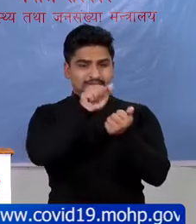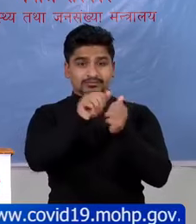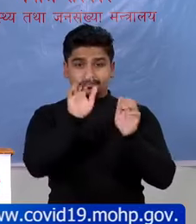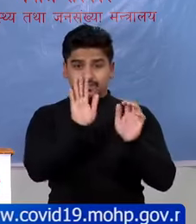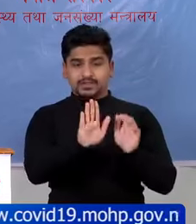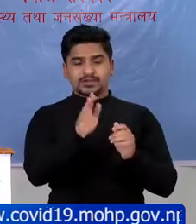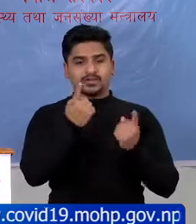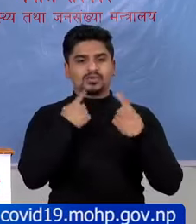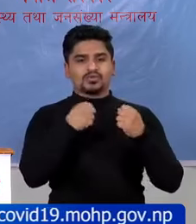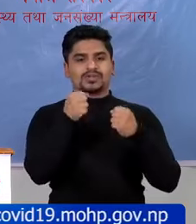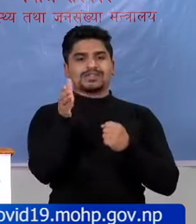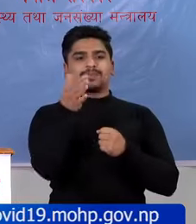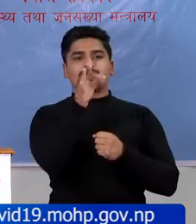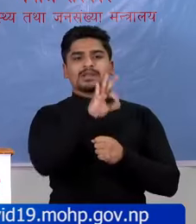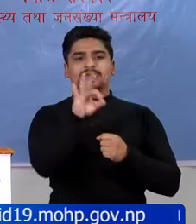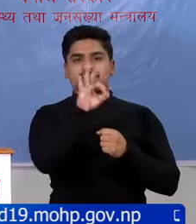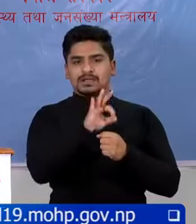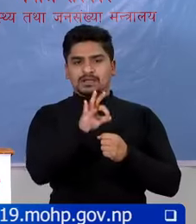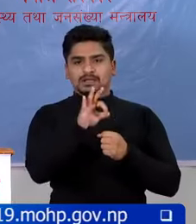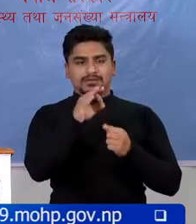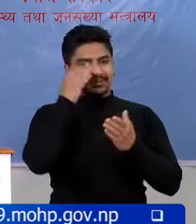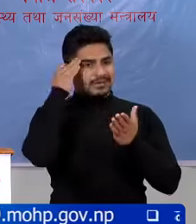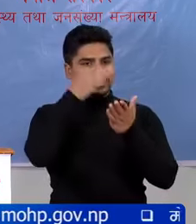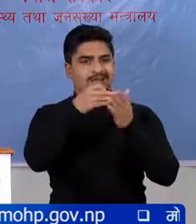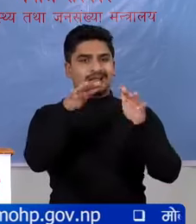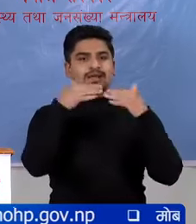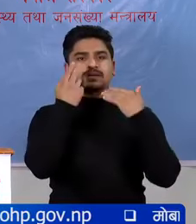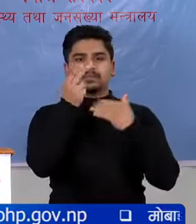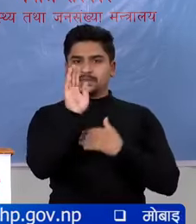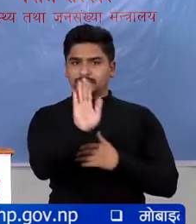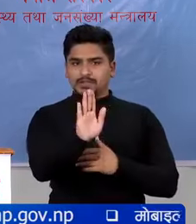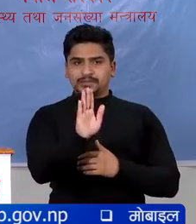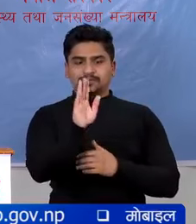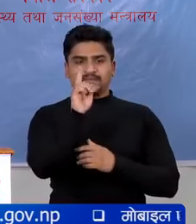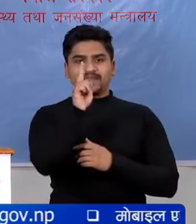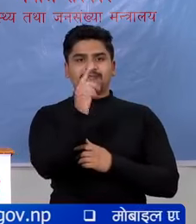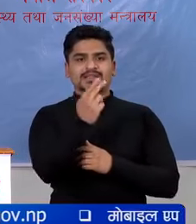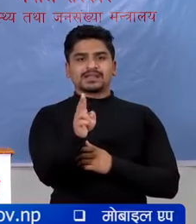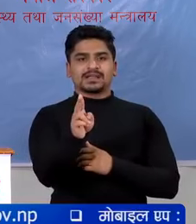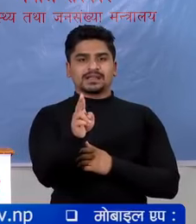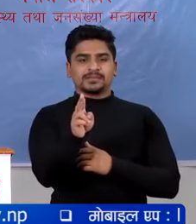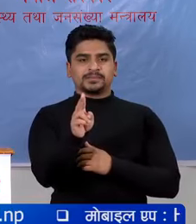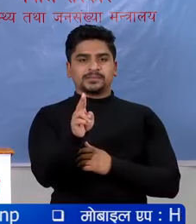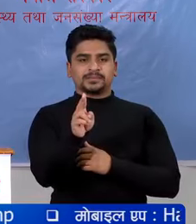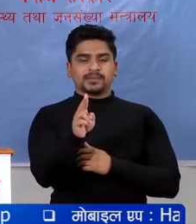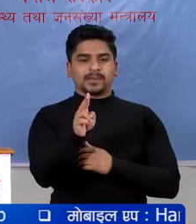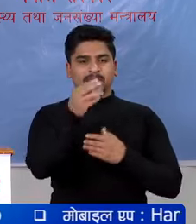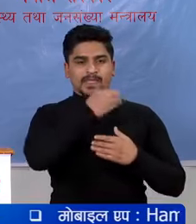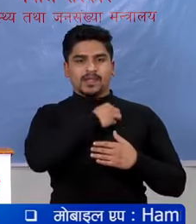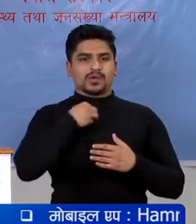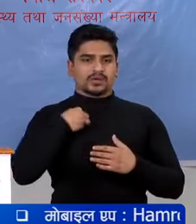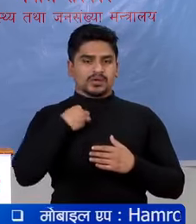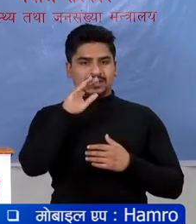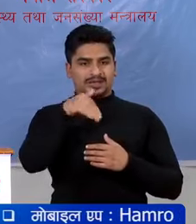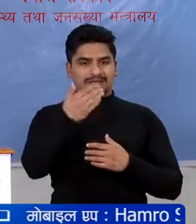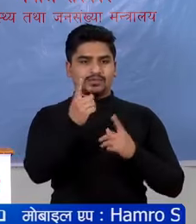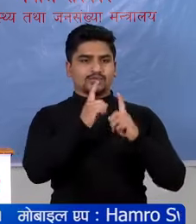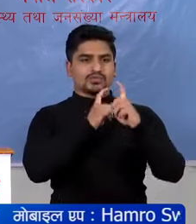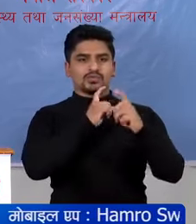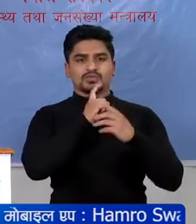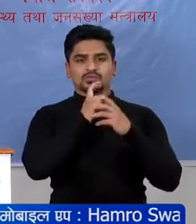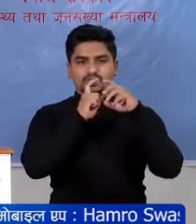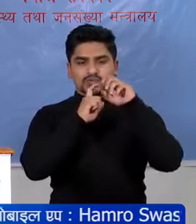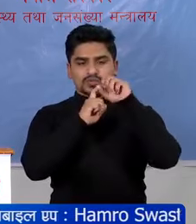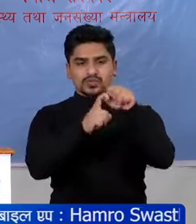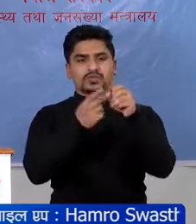आको छा, आम्रों स्वास्ते तथा जन संख्या मंत्रा लाएको ध्याना कर्शन पनी भहेको छा, एक जाना चिकिस्षक लाई सोदे को